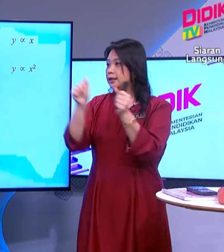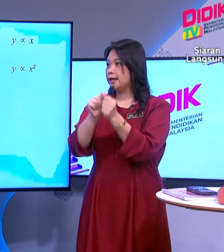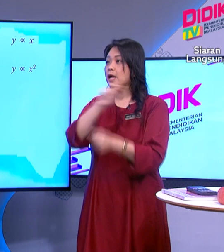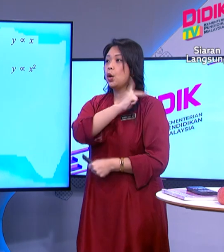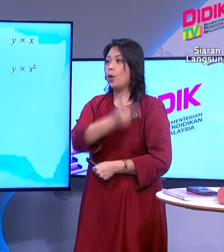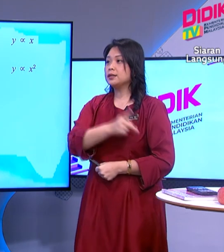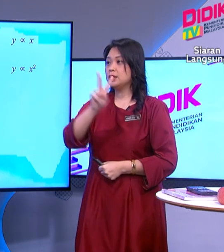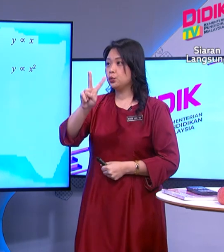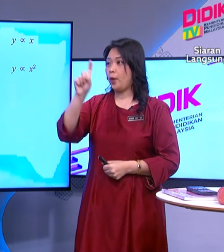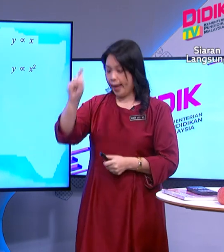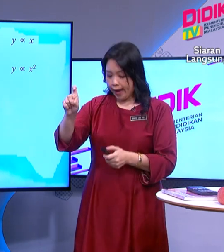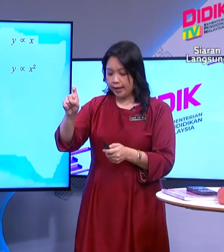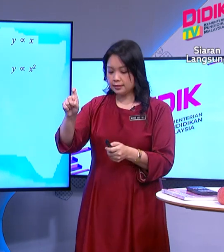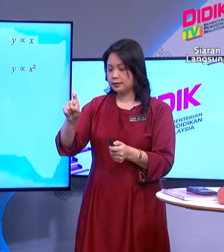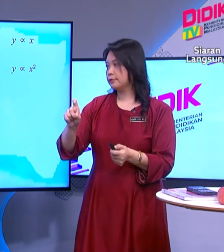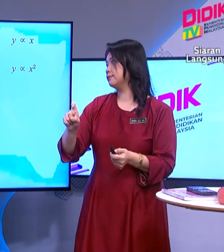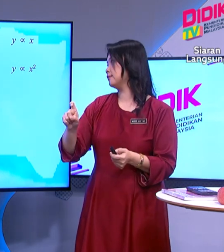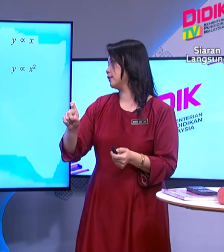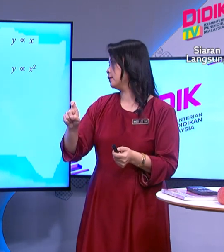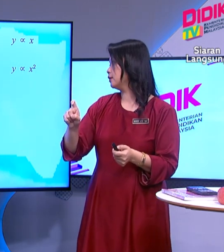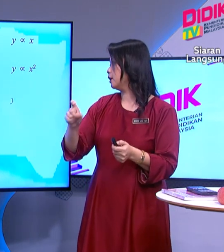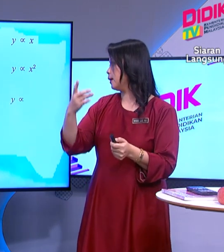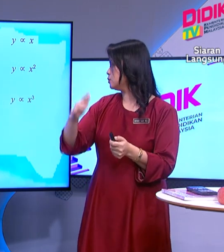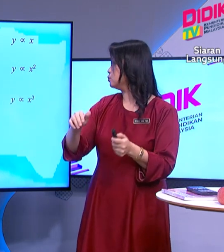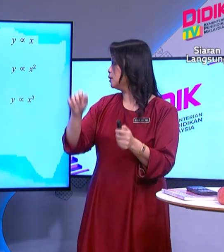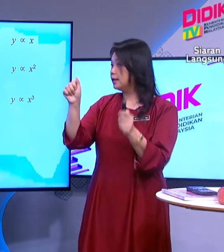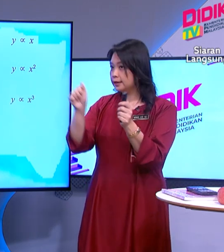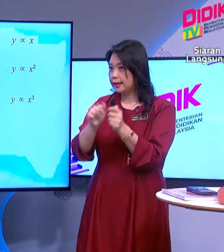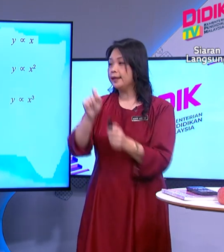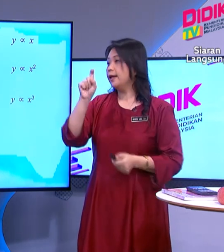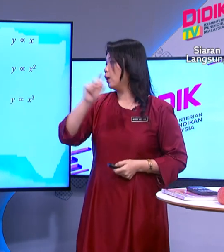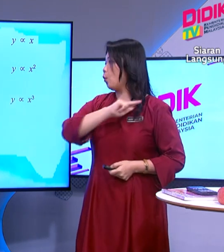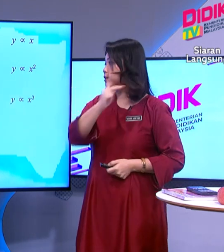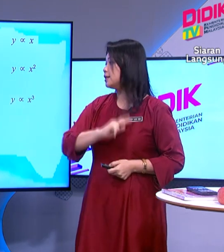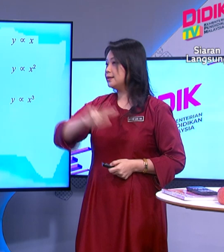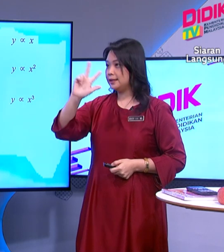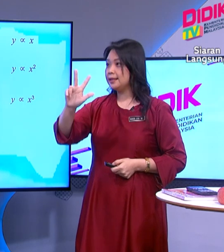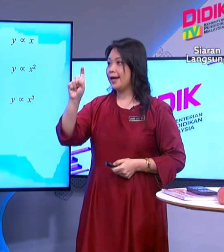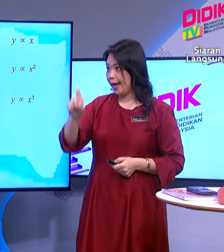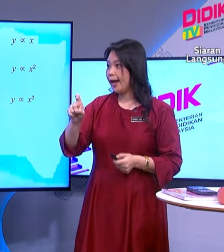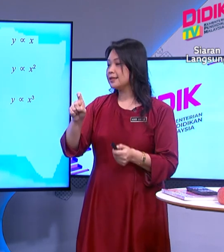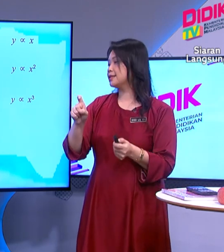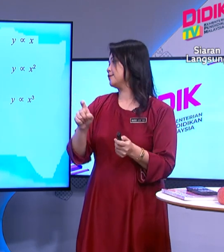dengan kuasa 2x lepas tu dengan kuas set 3x